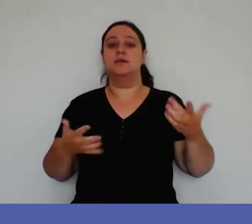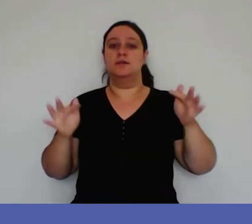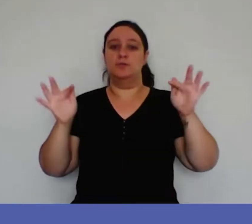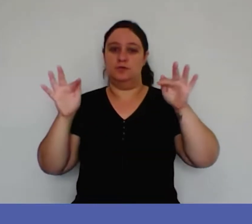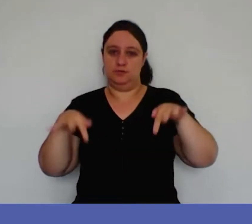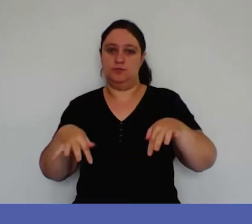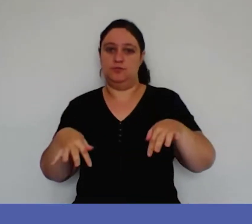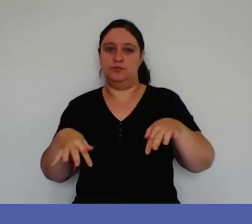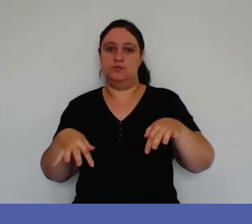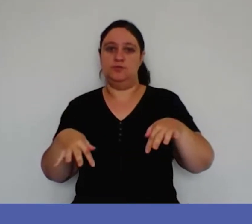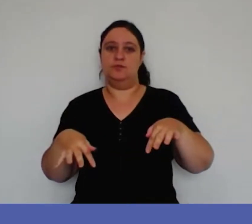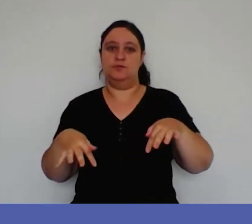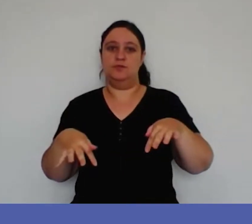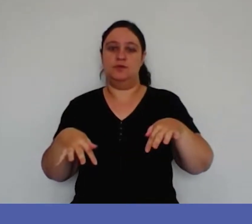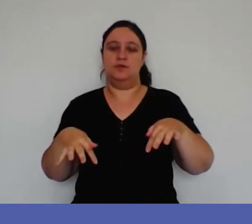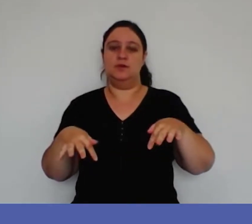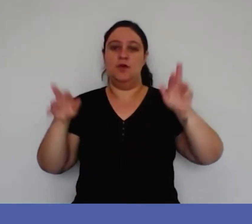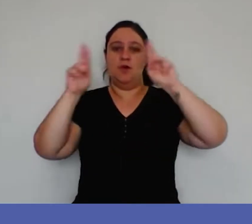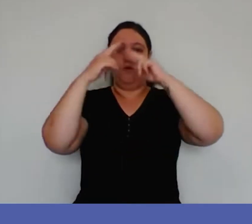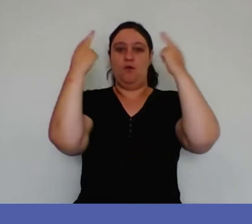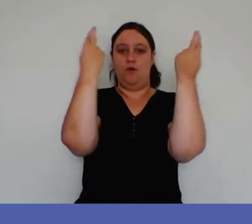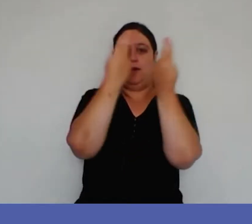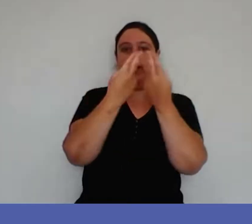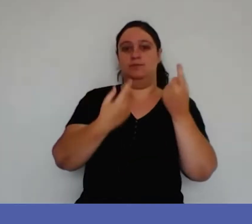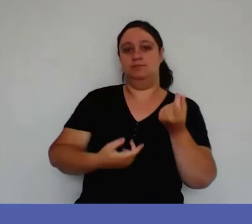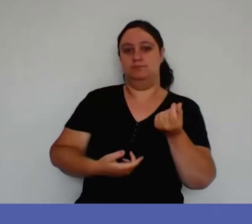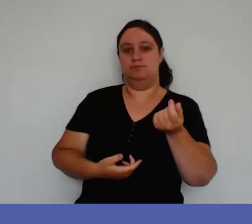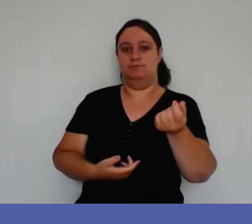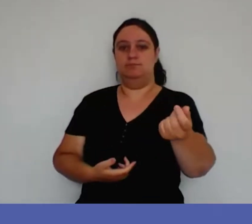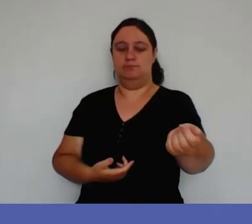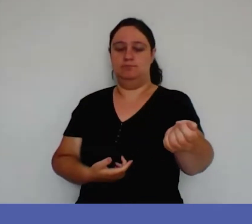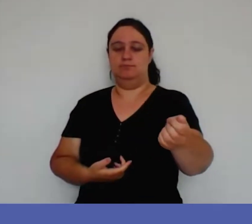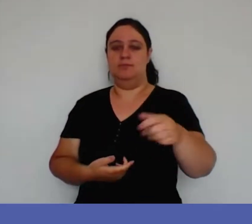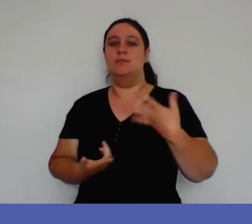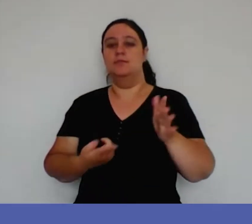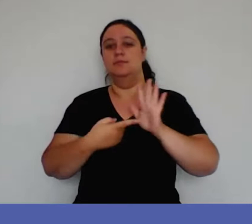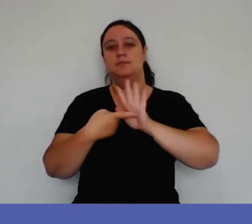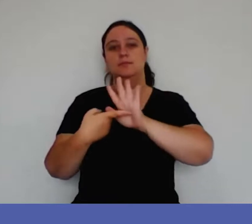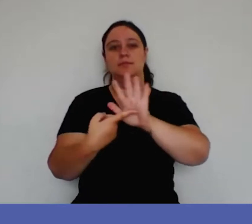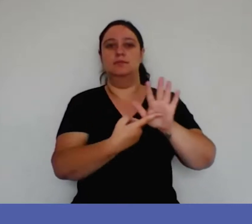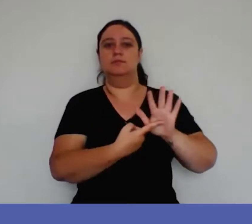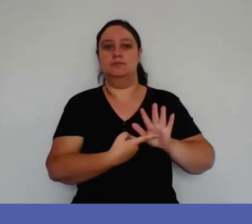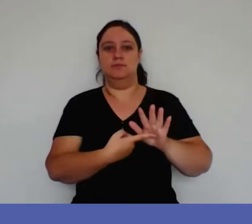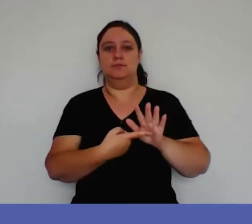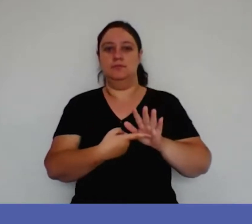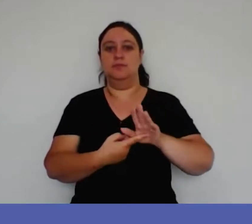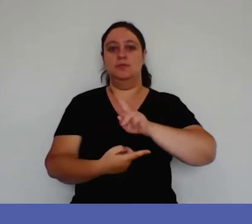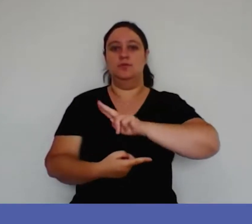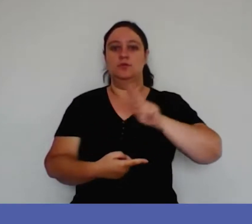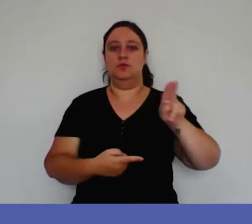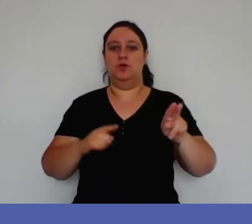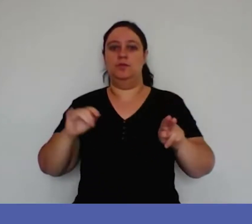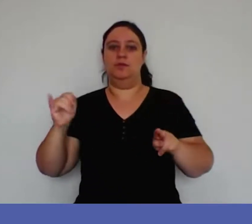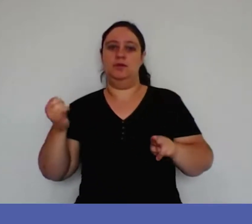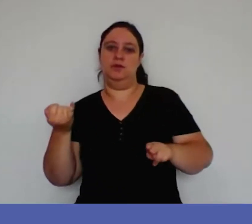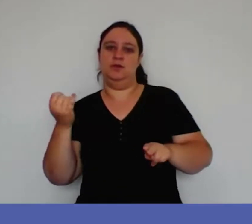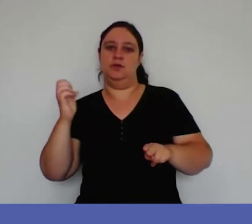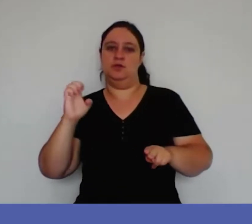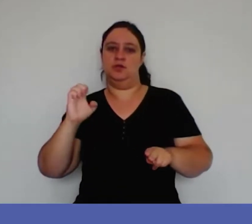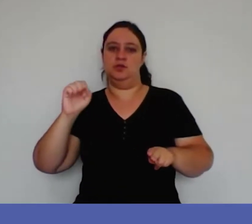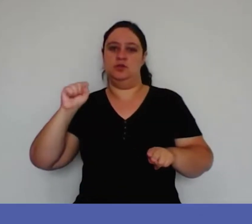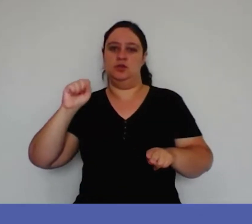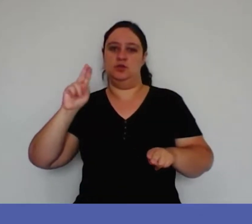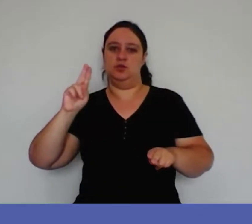para toda a eternidade. E ele foi apresentado já como nome Jesus, que em Mateus capítulo